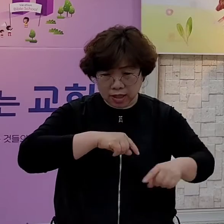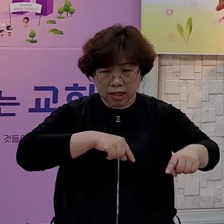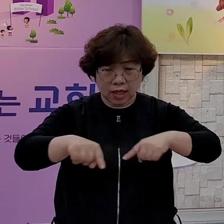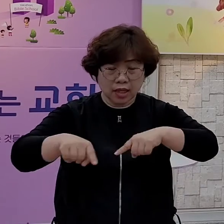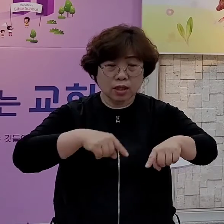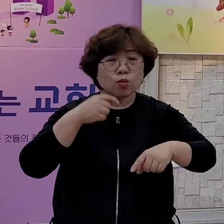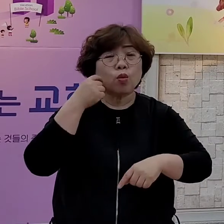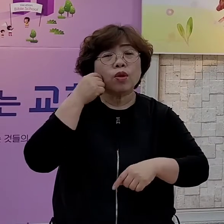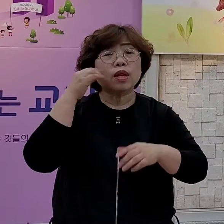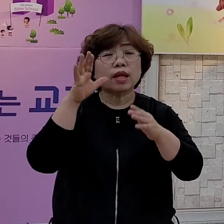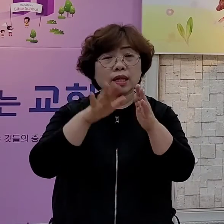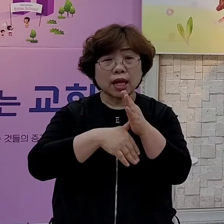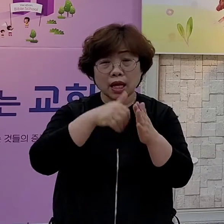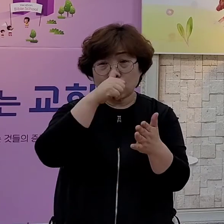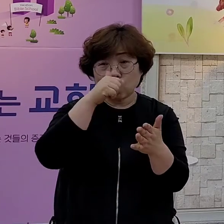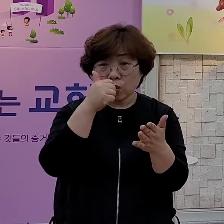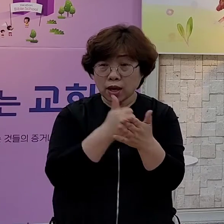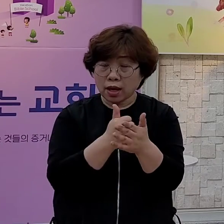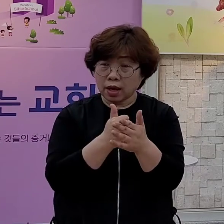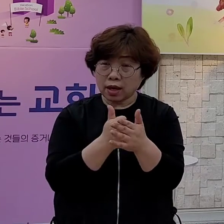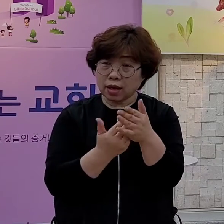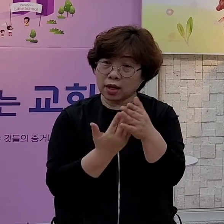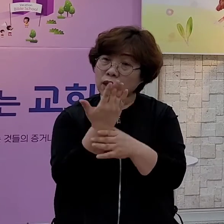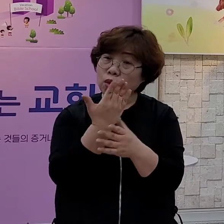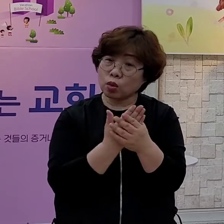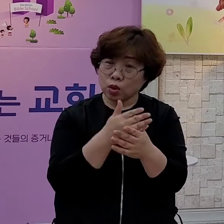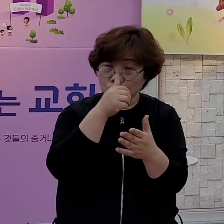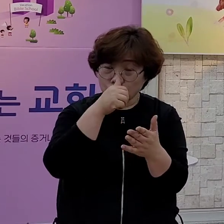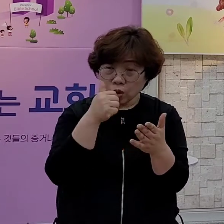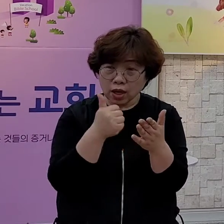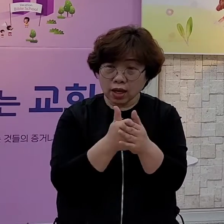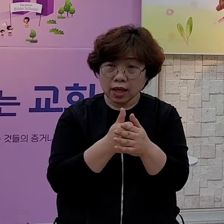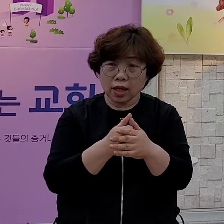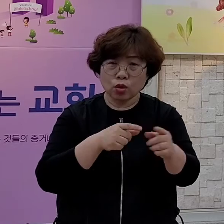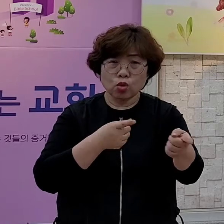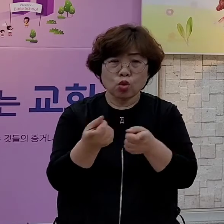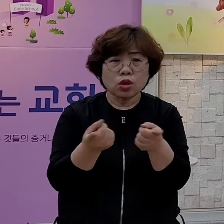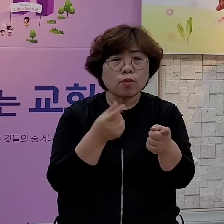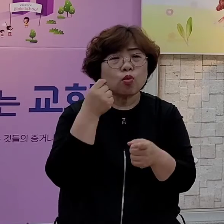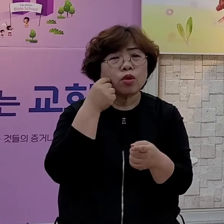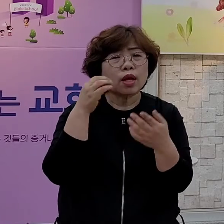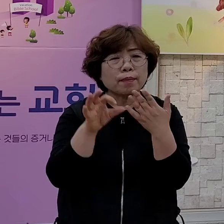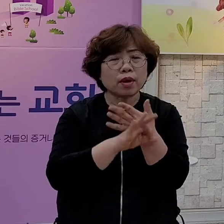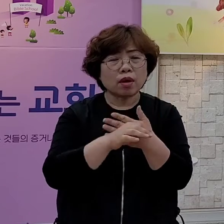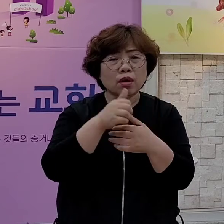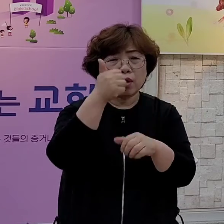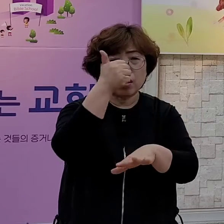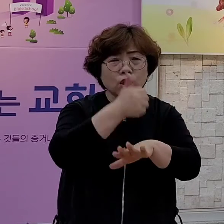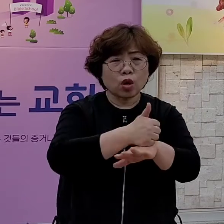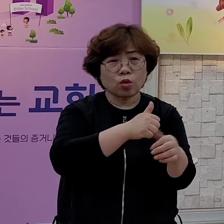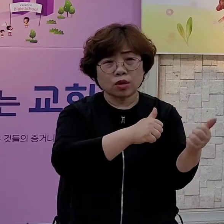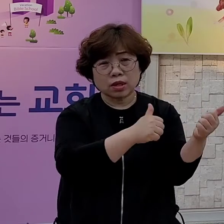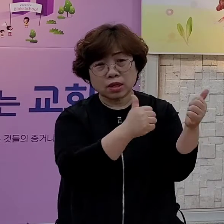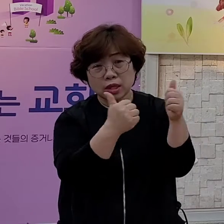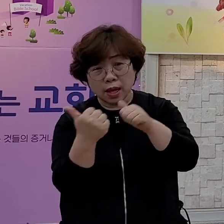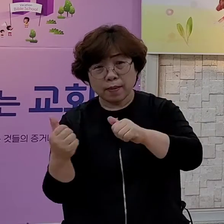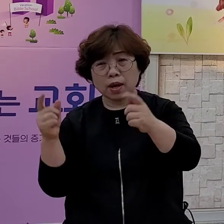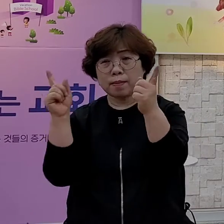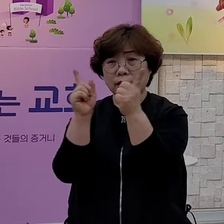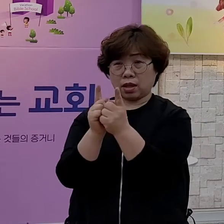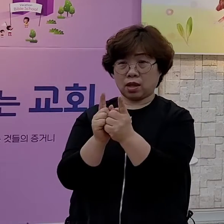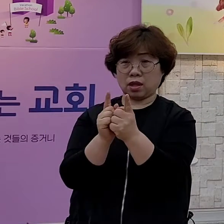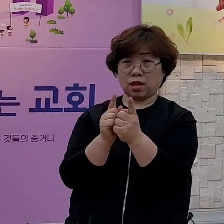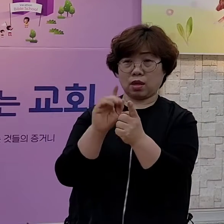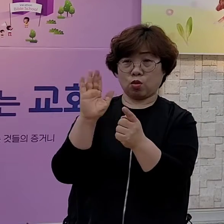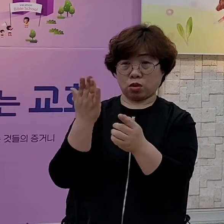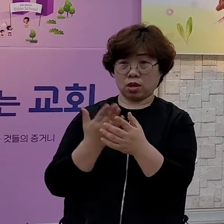때 결국은 죄가 되고, 죄를 다스리지 못할 때 죄가 사망이 되는 이 길까지 이르게 되는 이 귀한